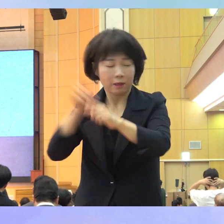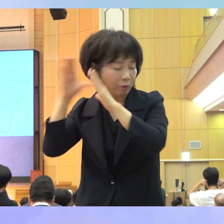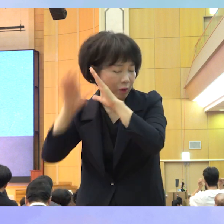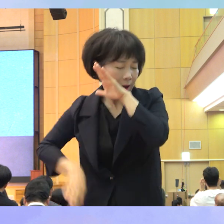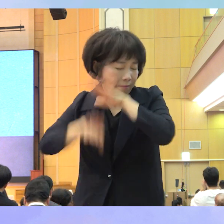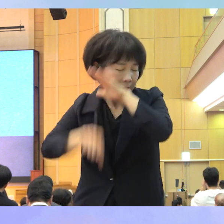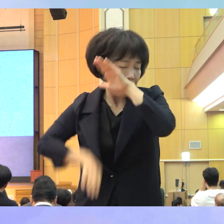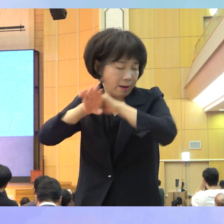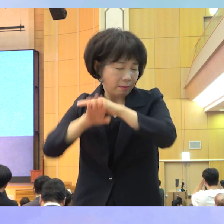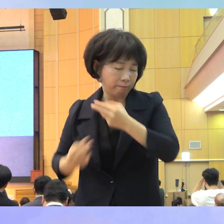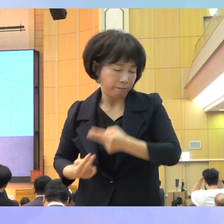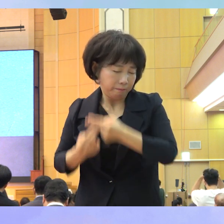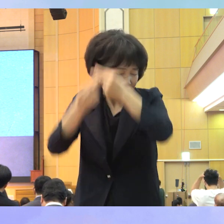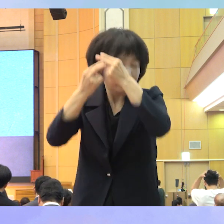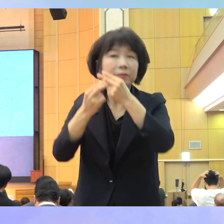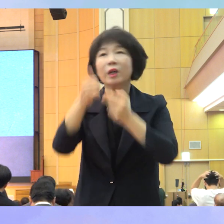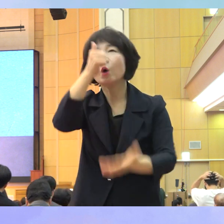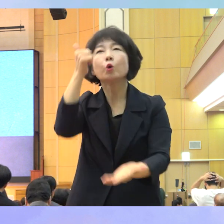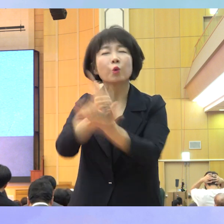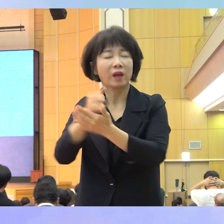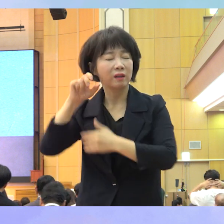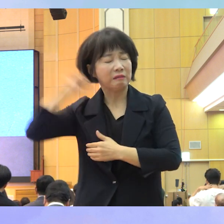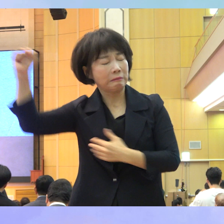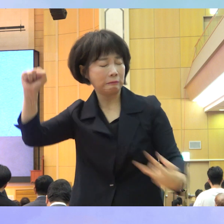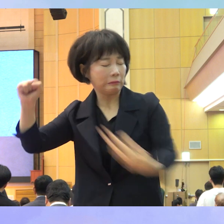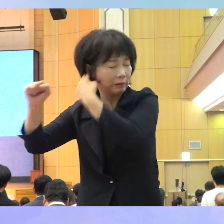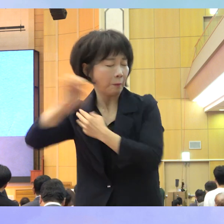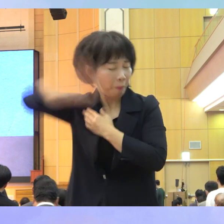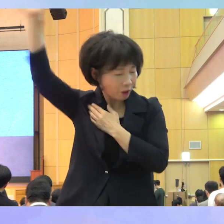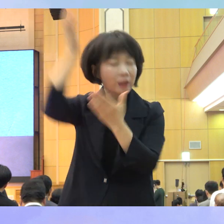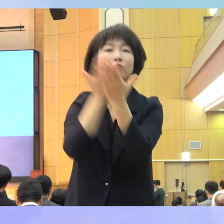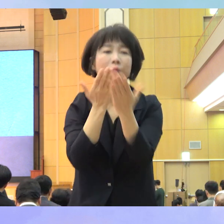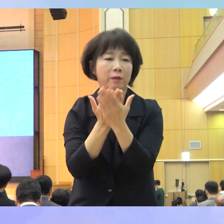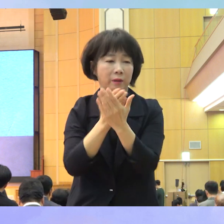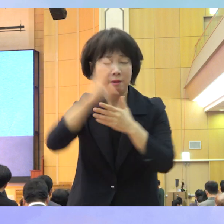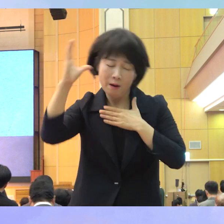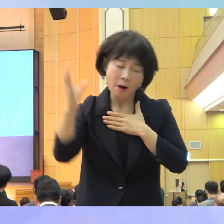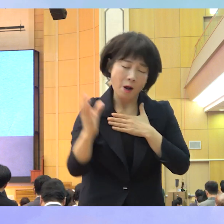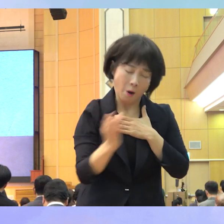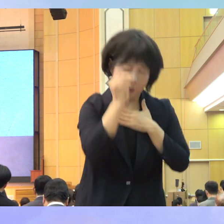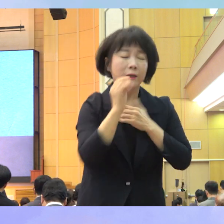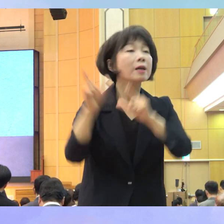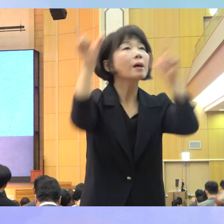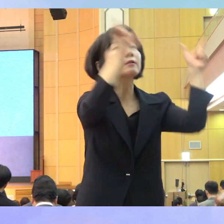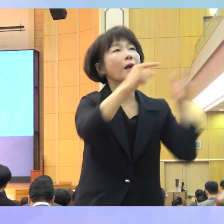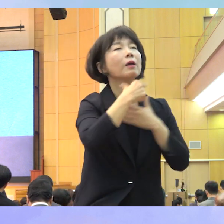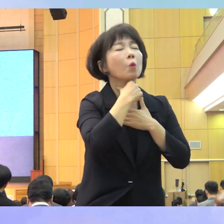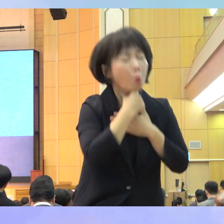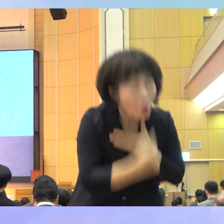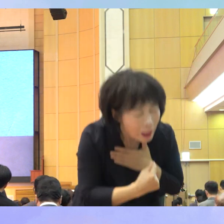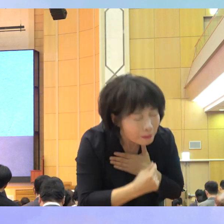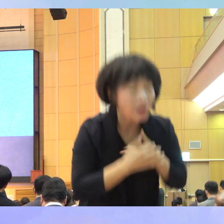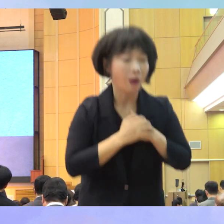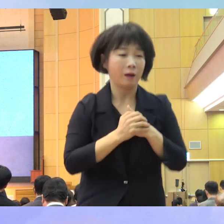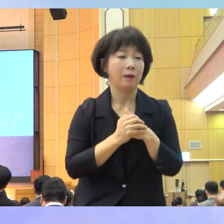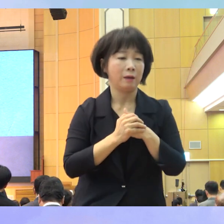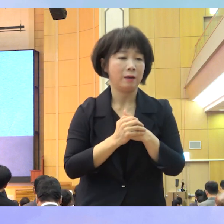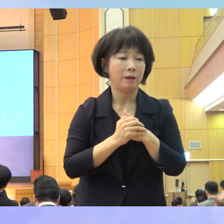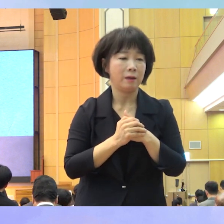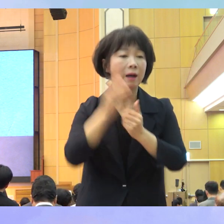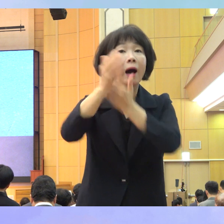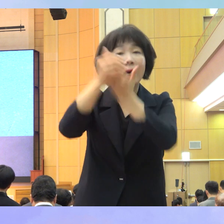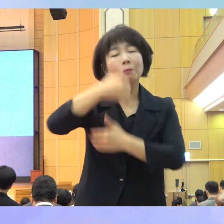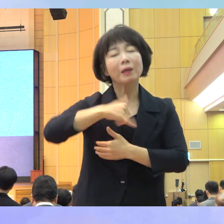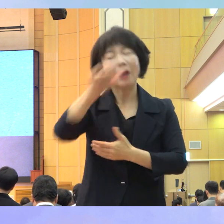넣으면서 죄를 끊어내게 하여 주시옵시고 거룩히 구별되이 살아가는 하나님의